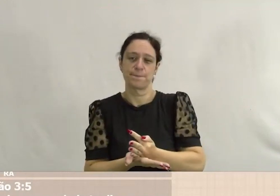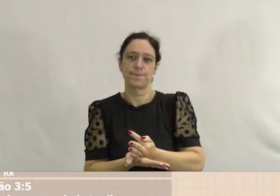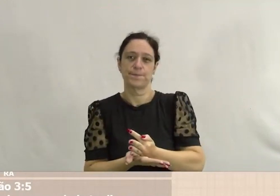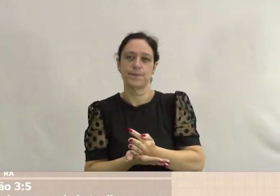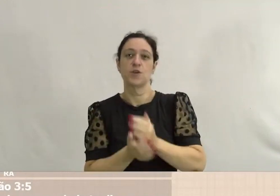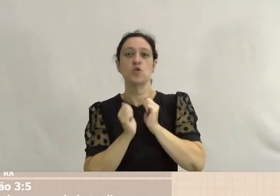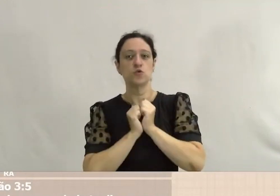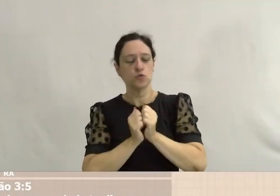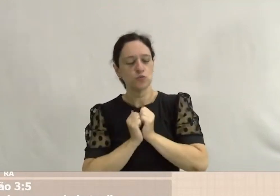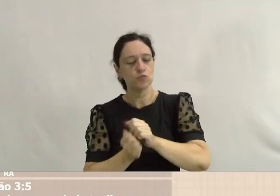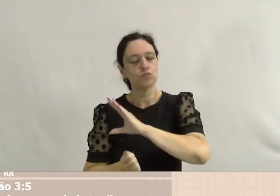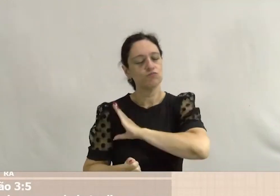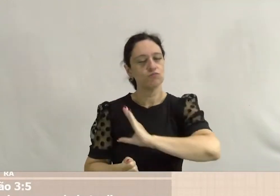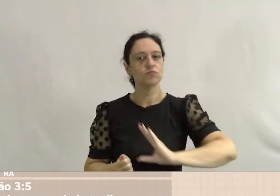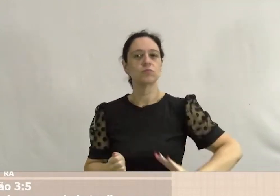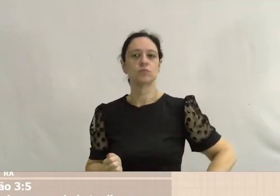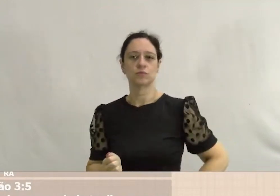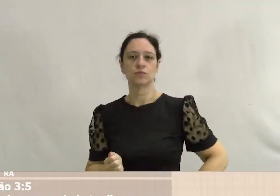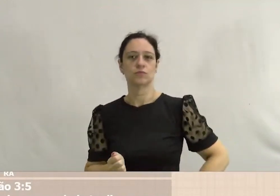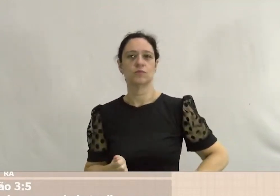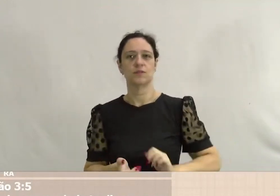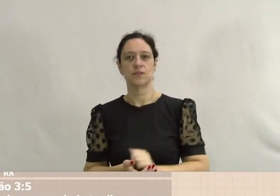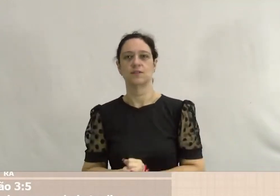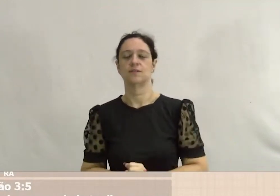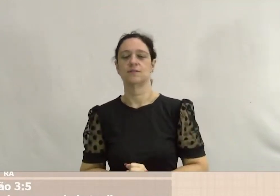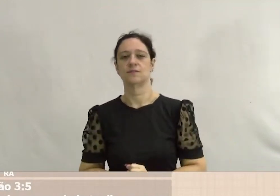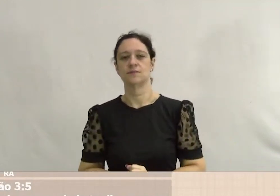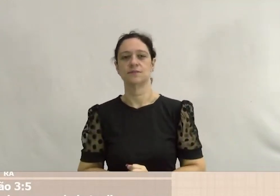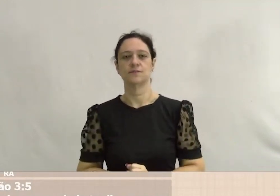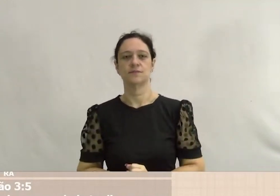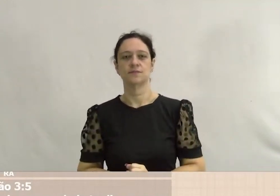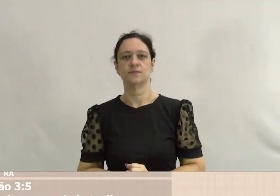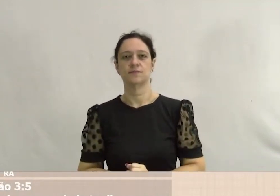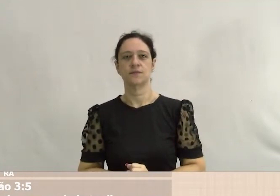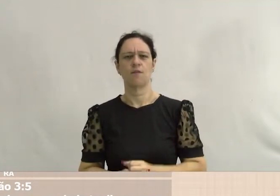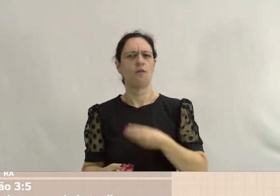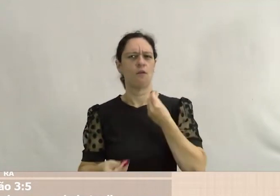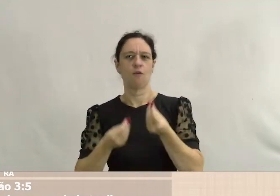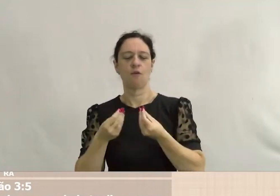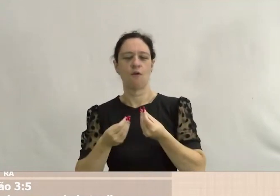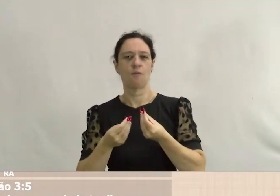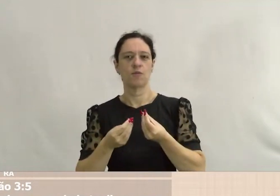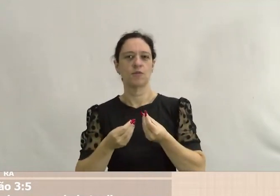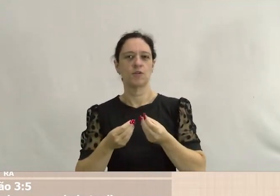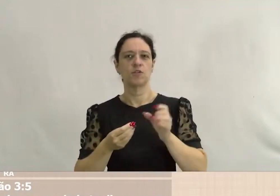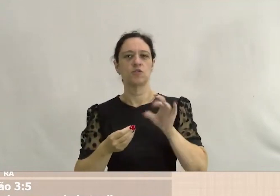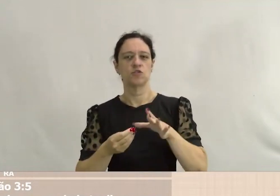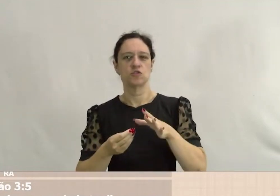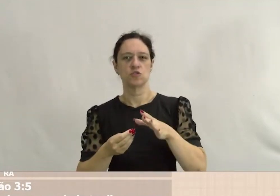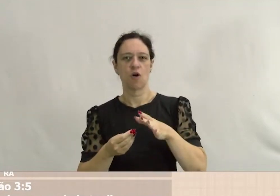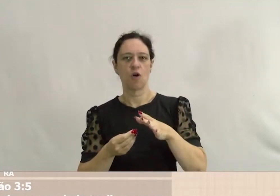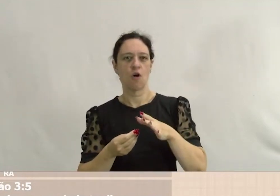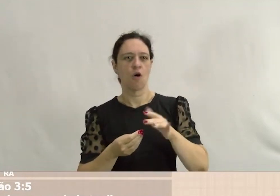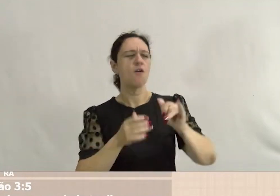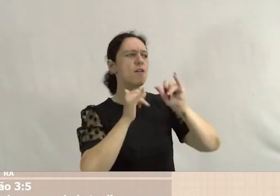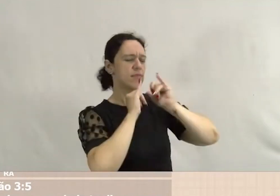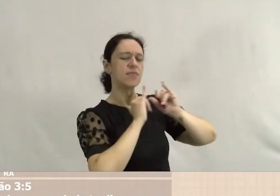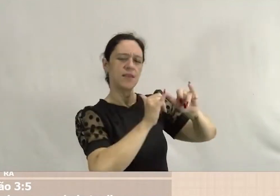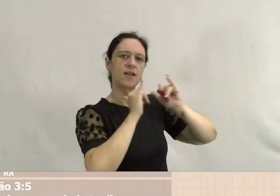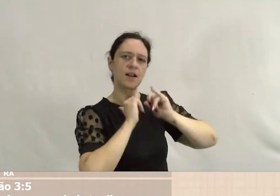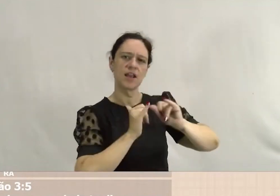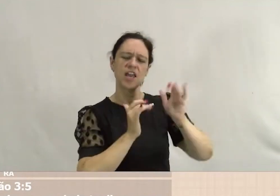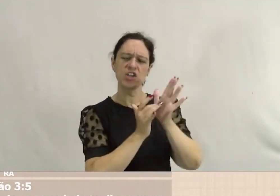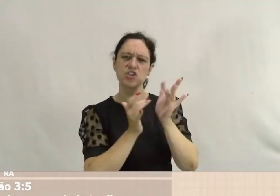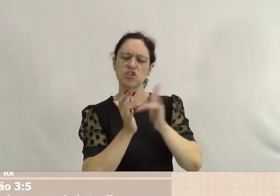Cristo. Basta com a boca confessar que Jesus é o Senhor, mas primeiramente o